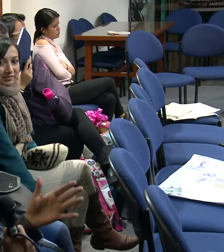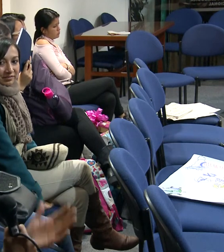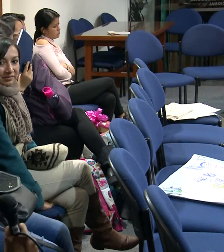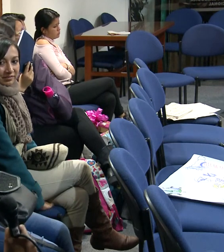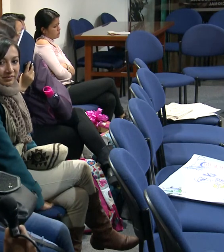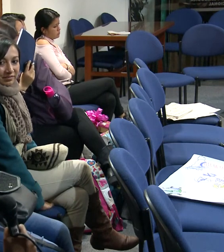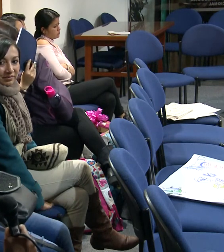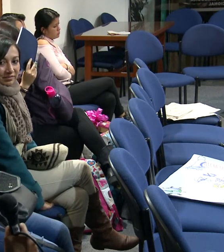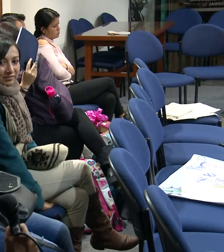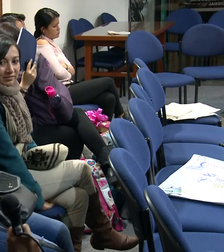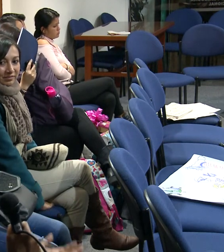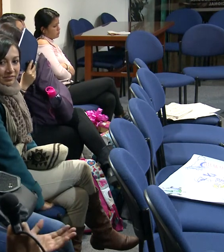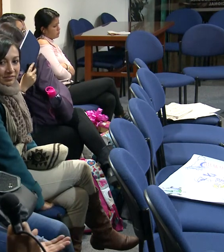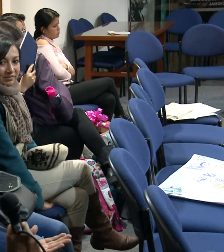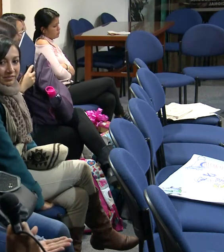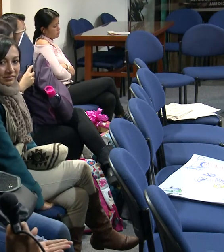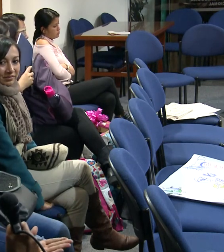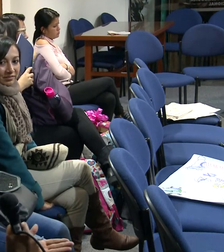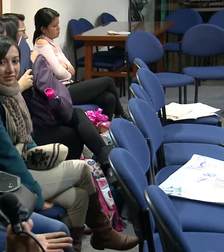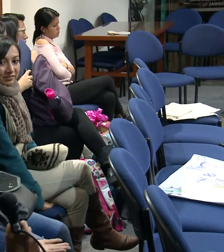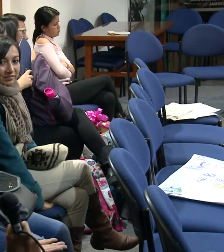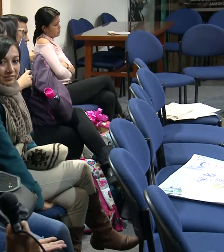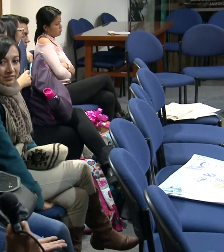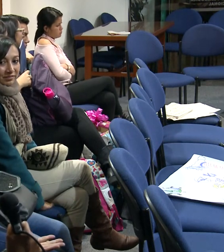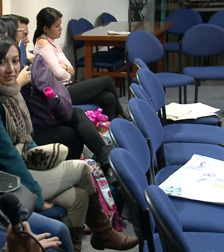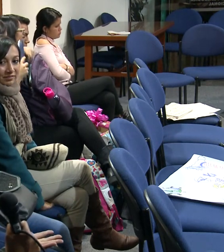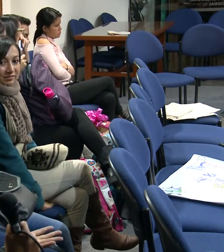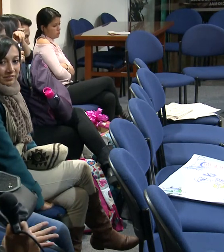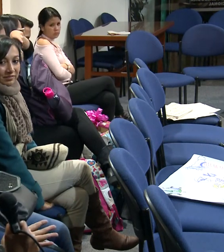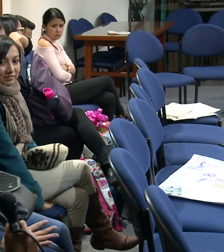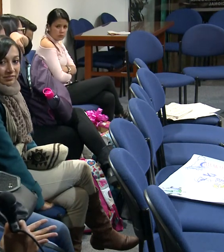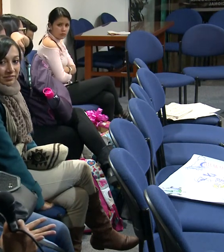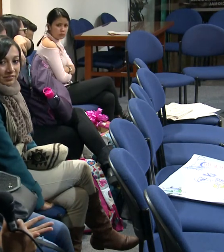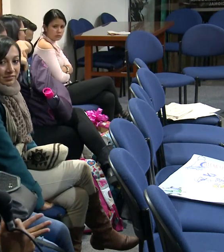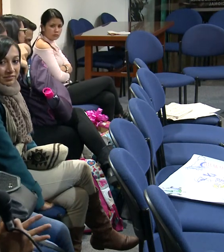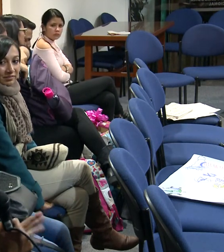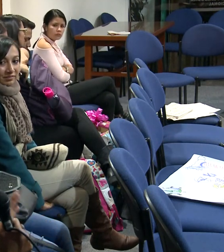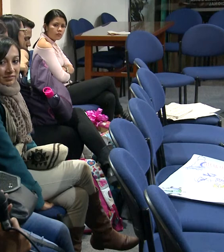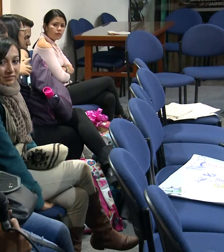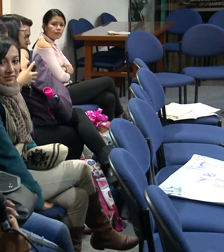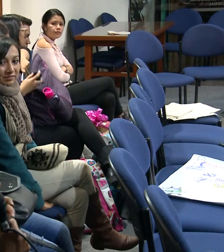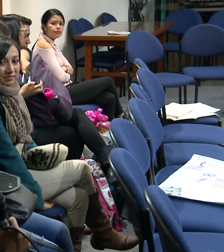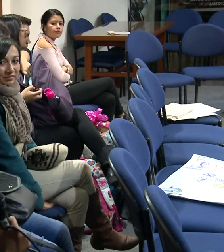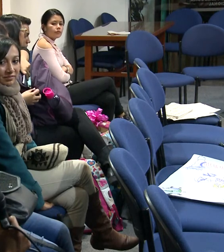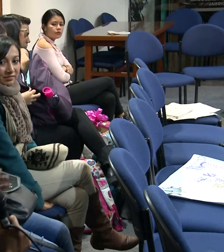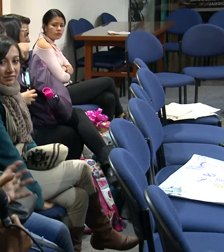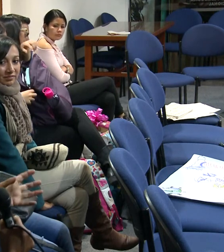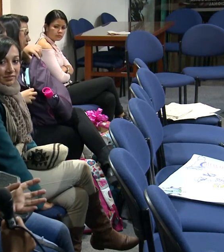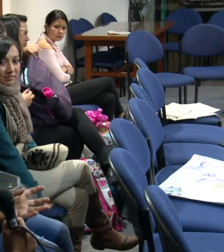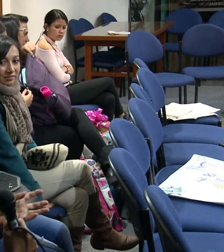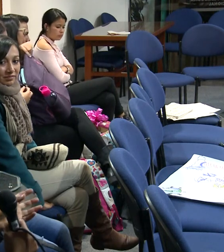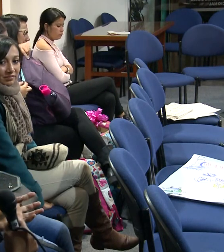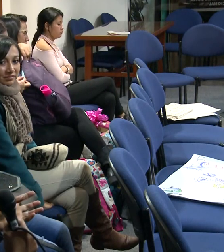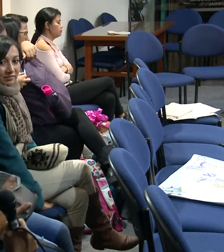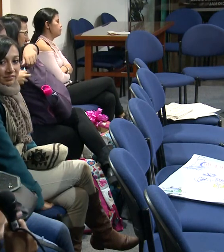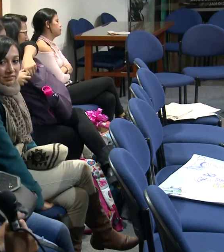Con tanta variedad. Cuéntanos un poco sobre eso, porque además sabemos que nuestra malla curricular también tiene